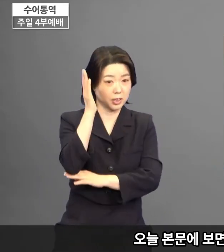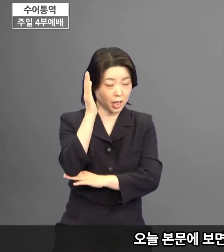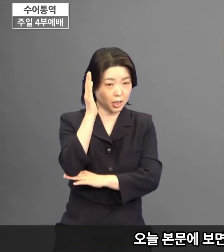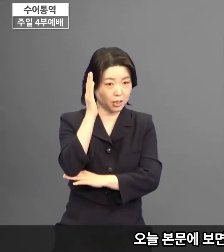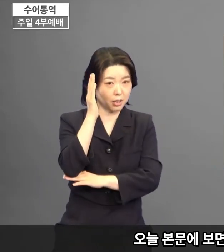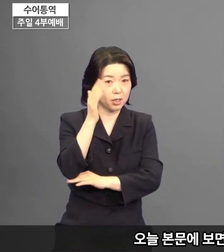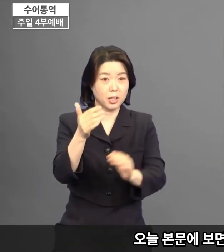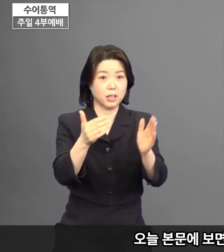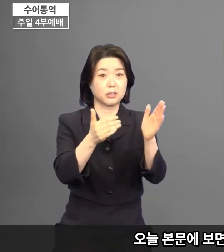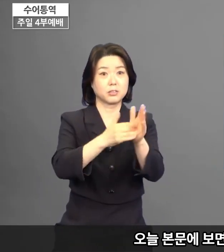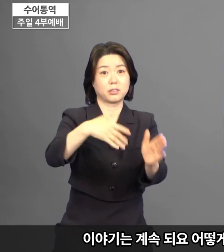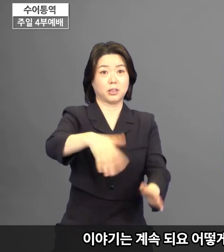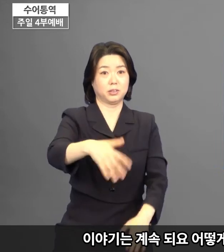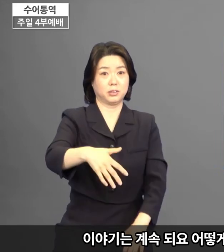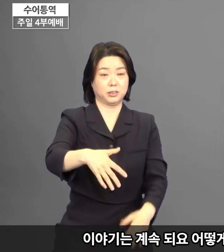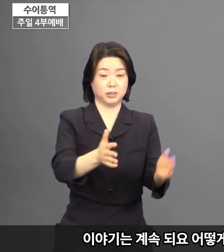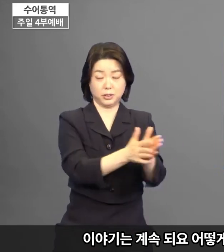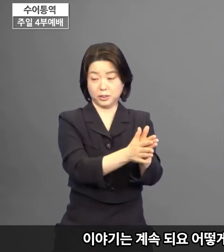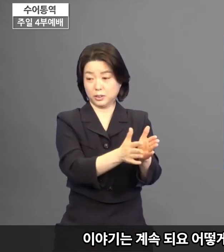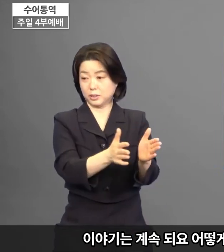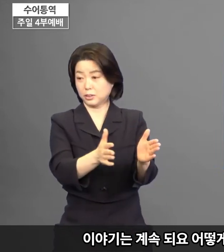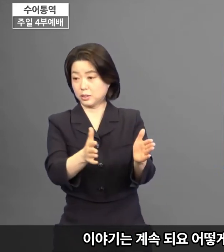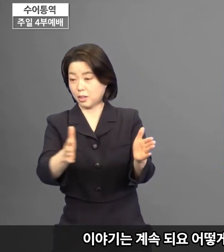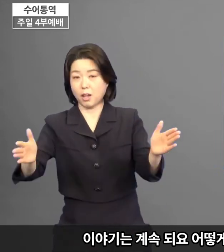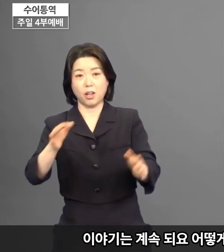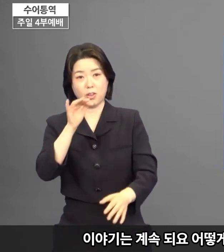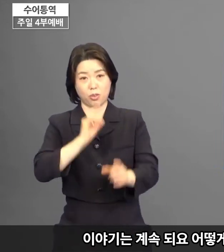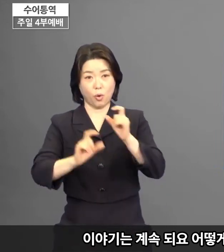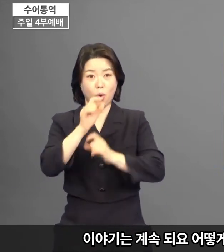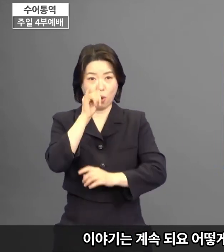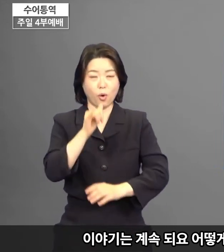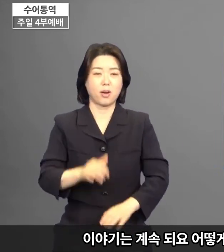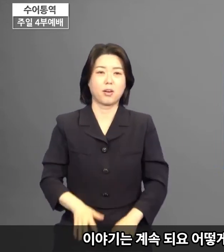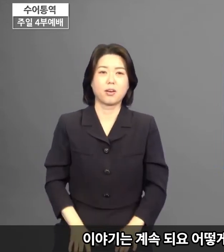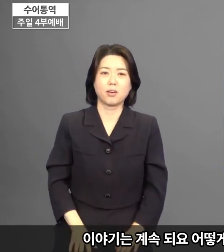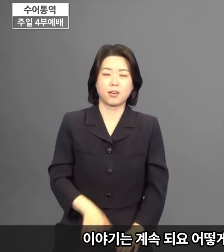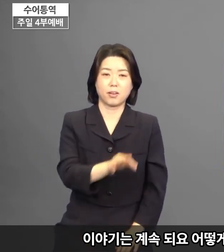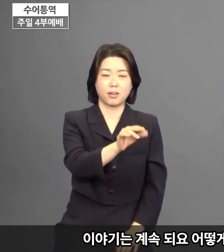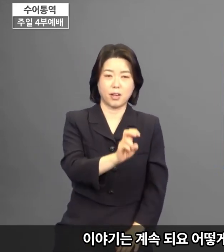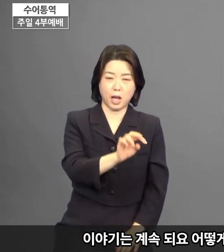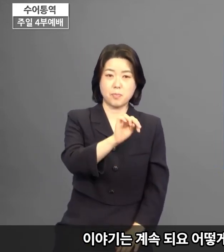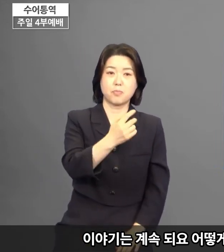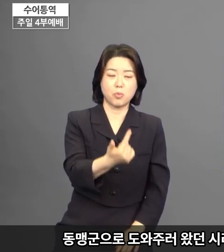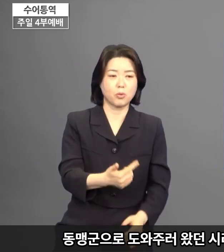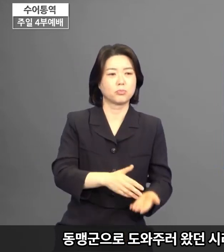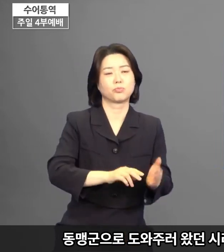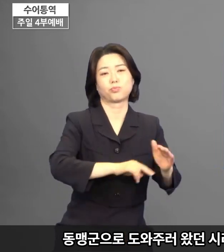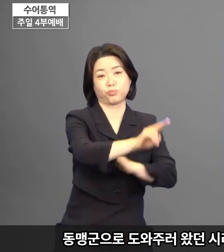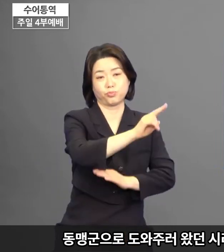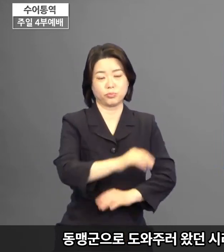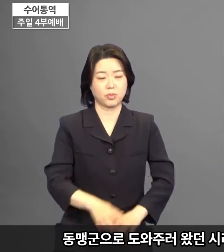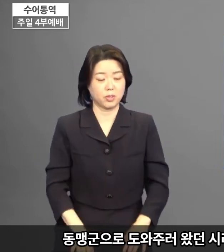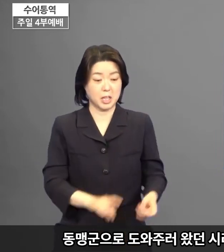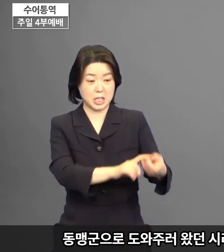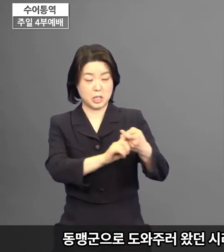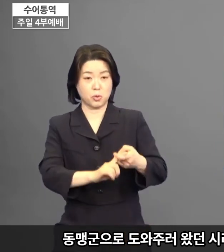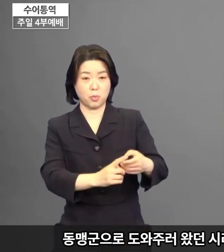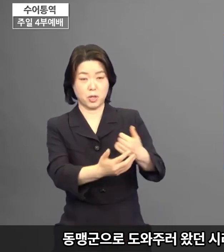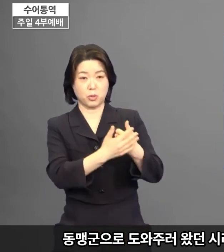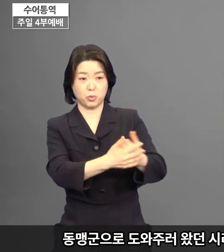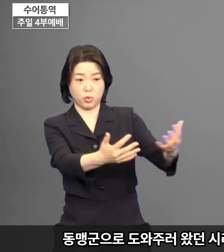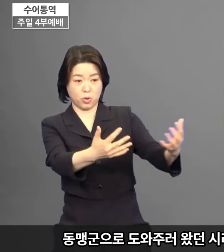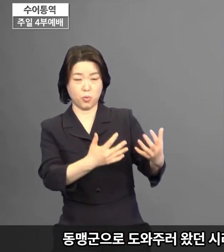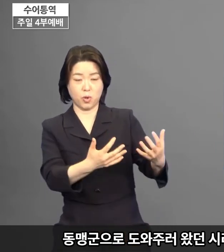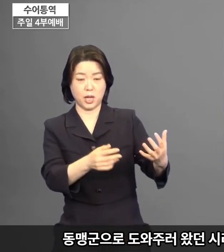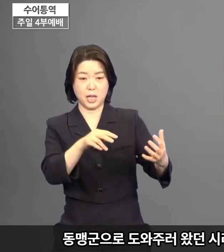끝나질 않습니다. 이야기는 계속돼요. 어떻게 되느냐? 자, 암몬은 물러갔는데 동맹군으로 도와주러